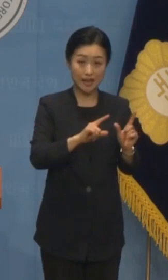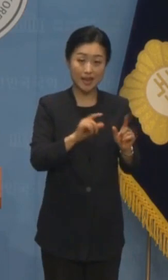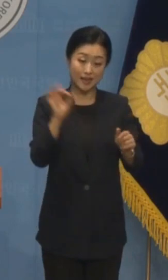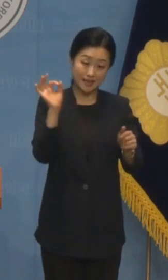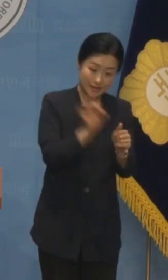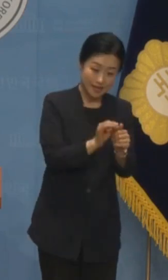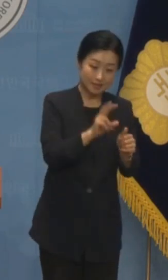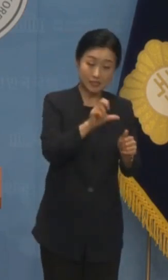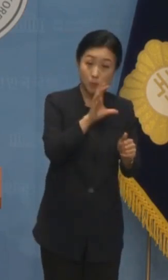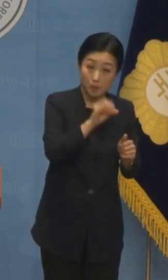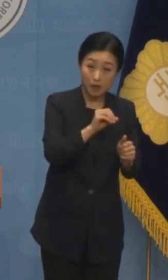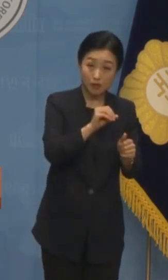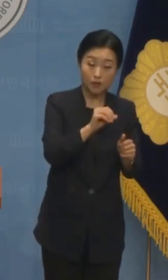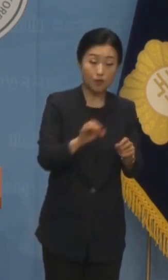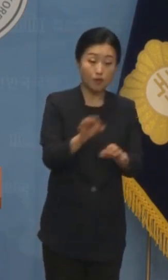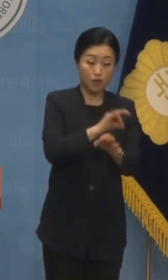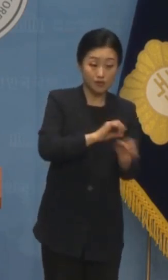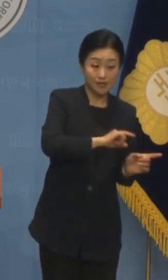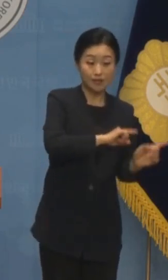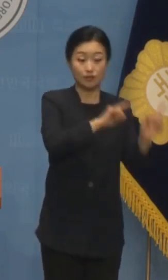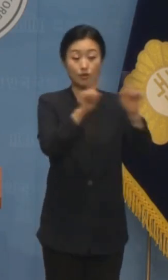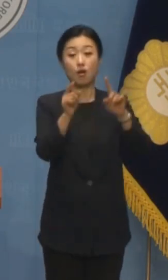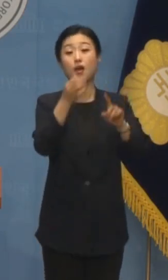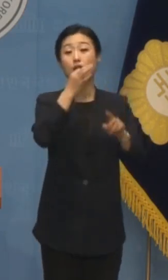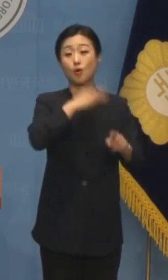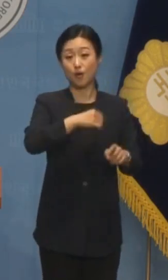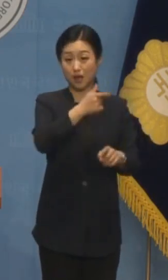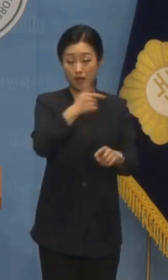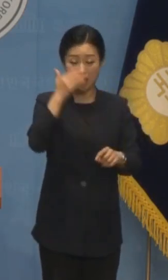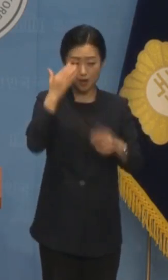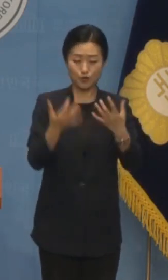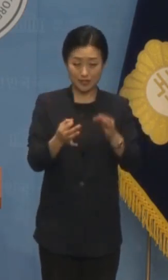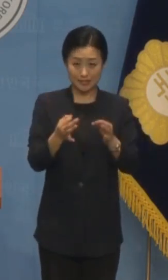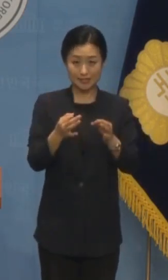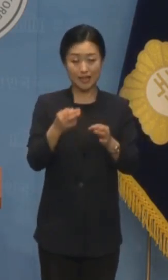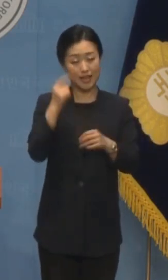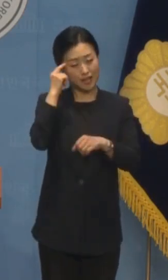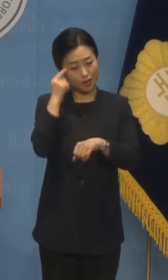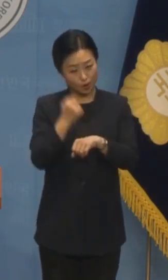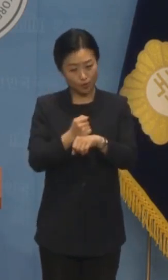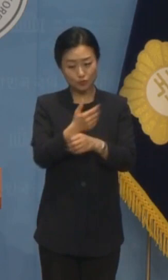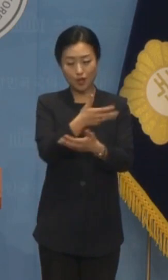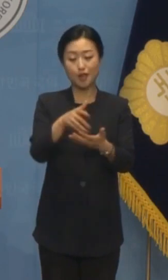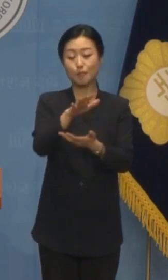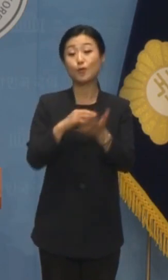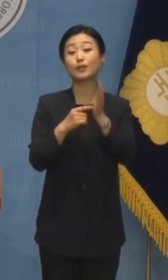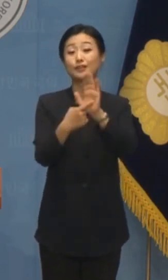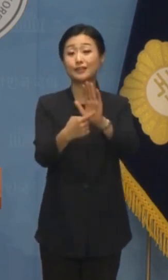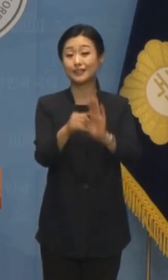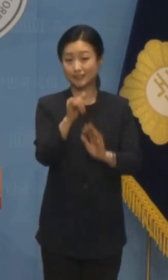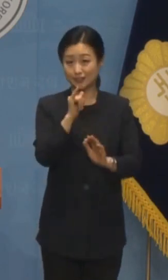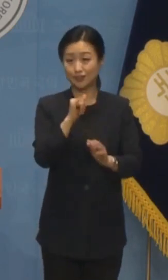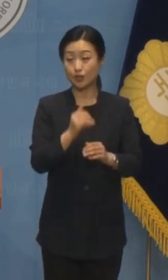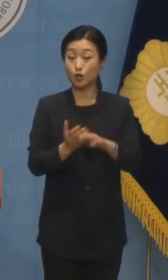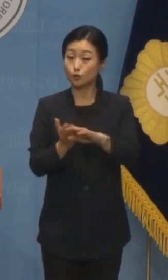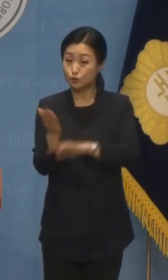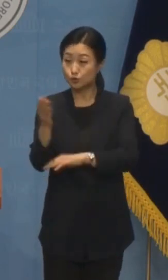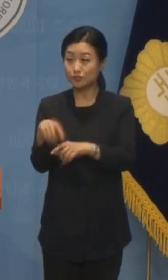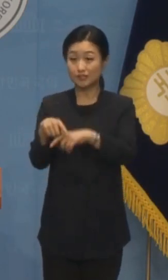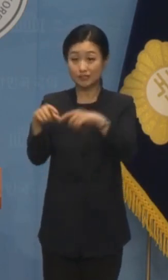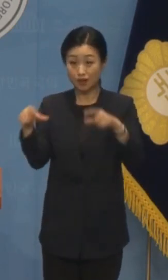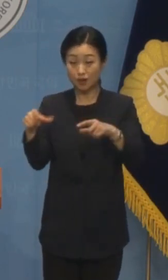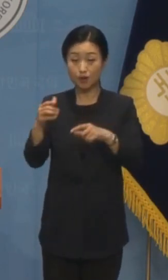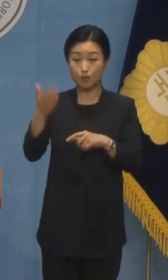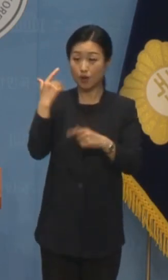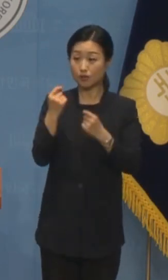경제 성장에 더 효과적이라는 것을 한국은행 산업연관표 자료가 드러내고 있습니다. 수출이 늘어도